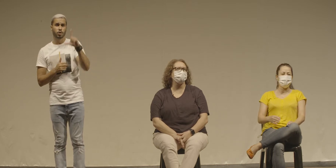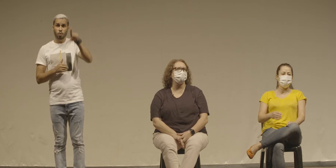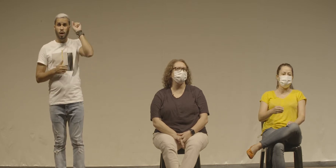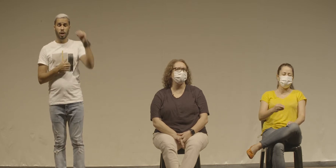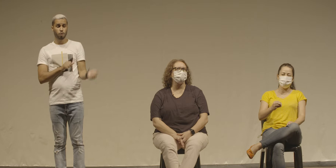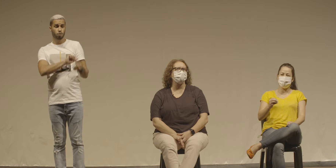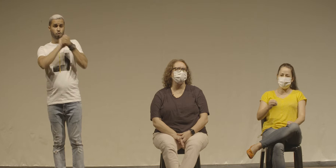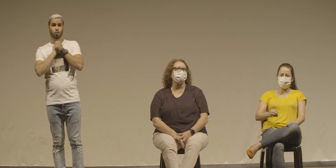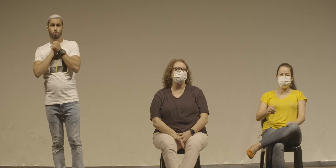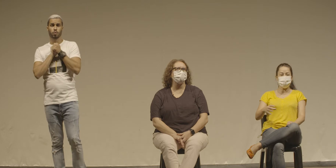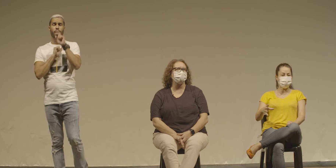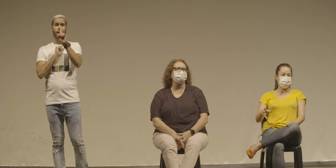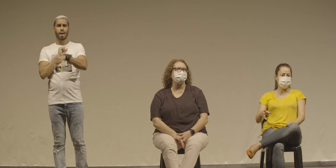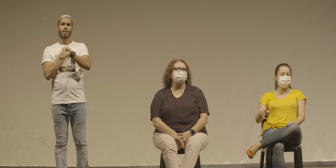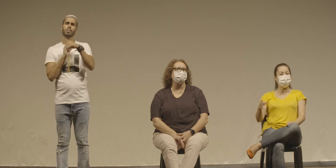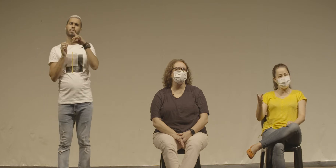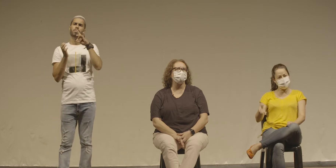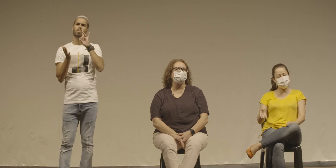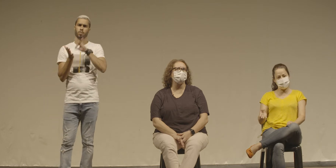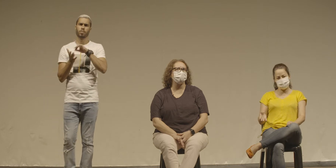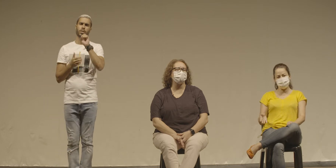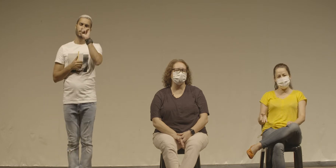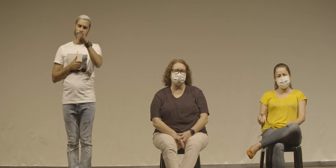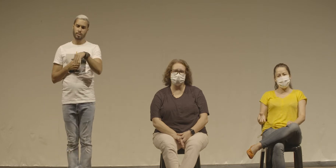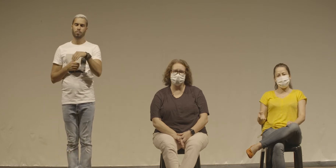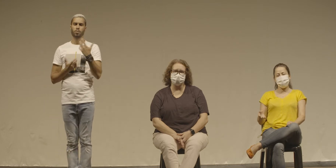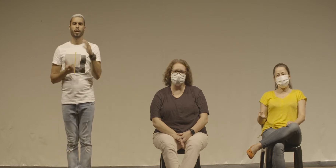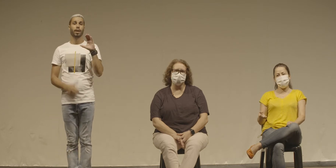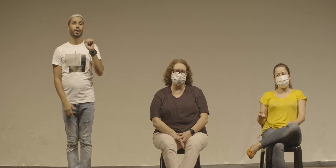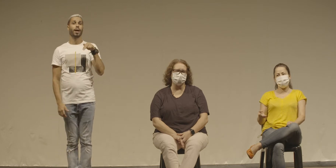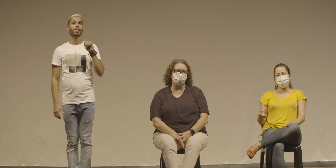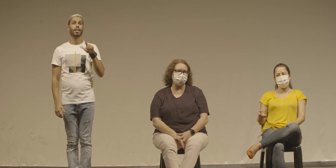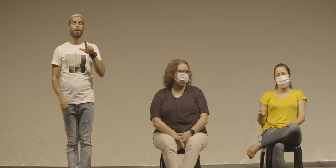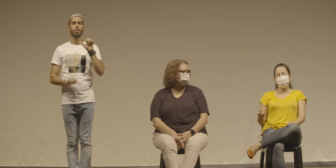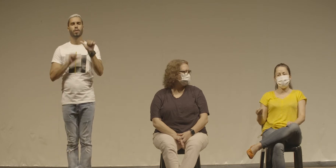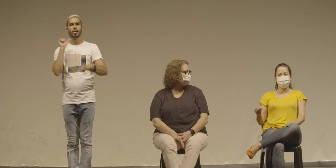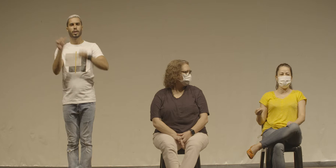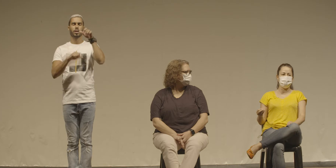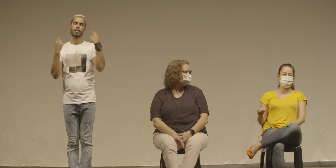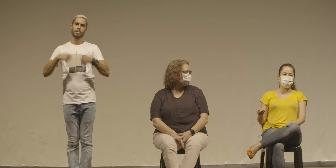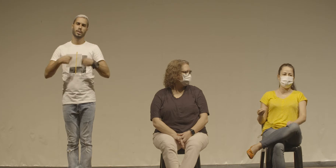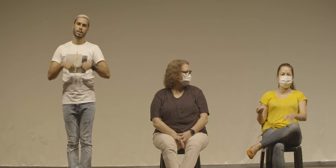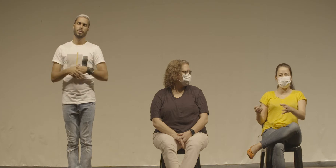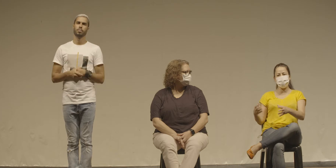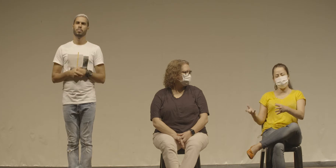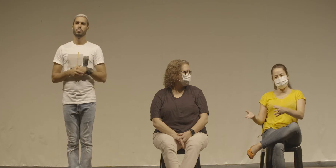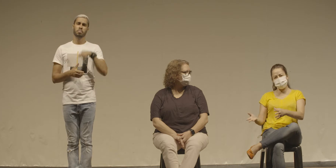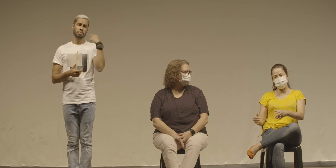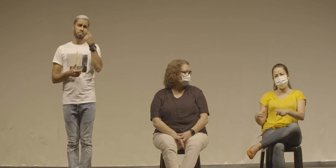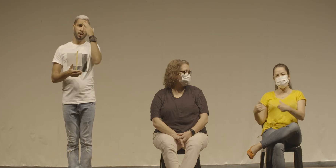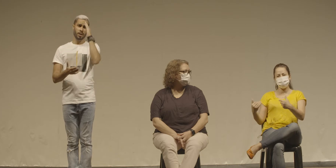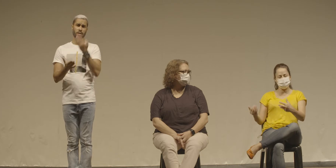sim um canal de transformação necessário, né? Porque a gente acha que falar